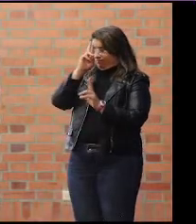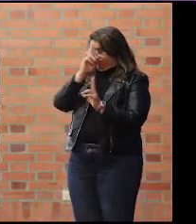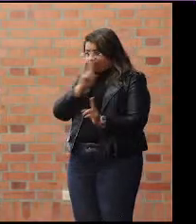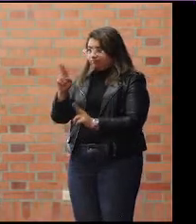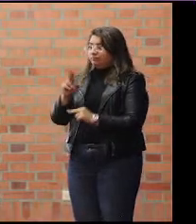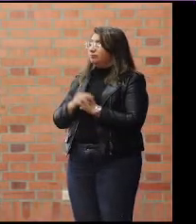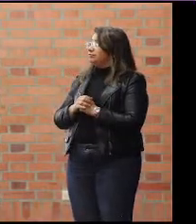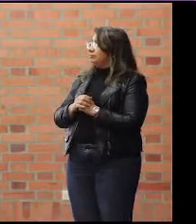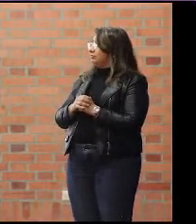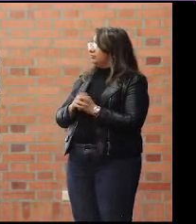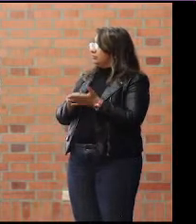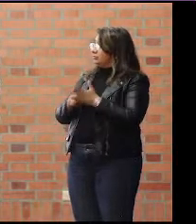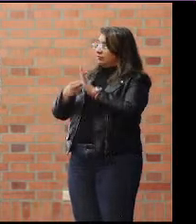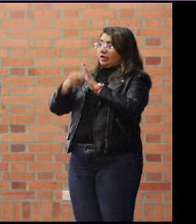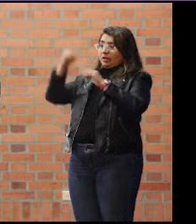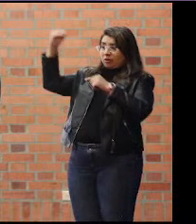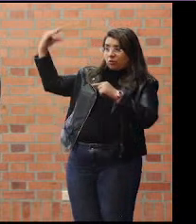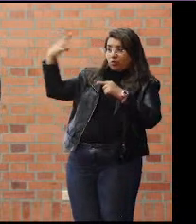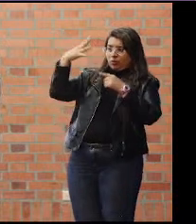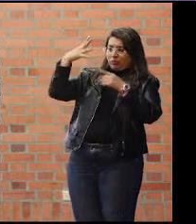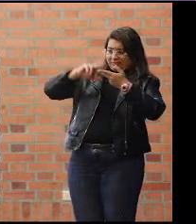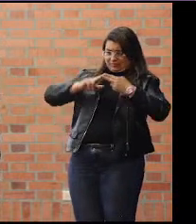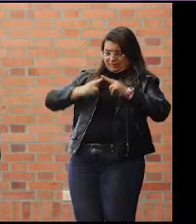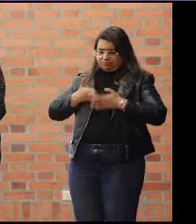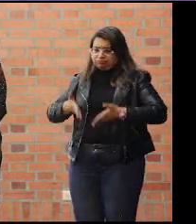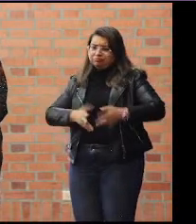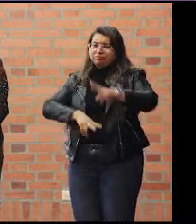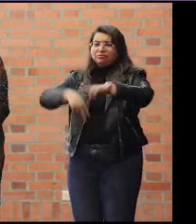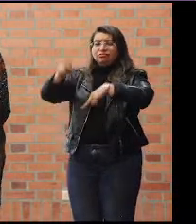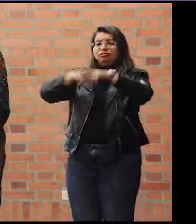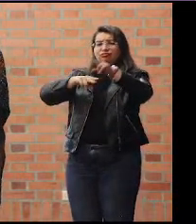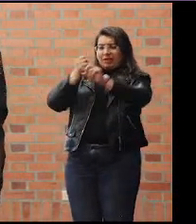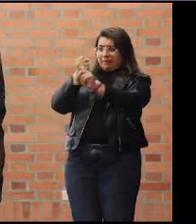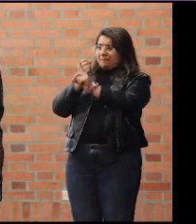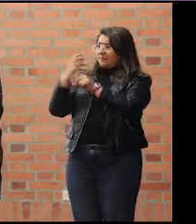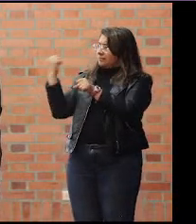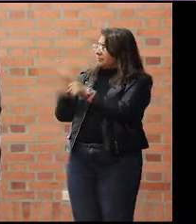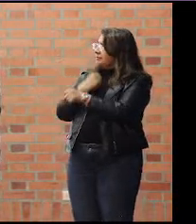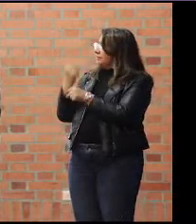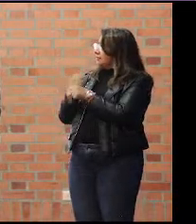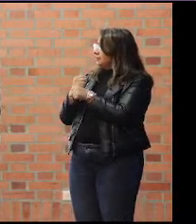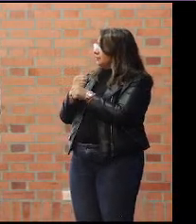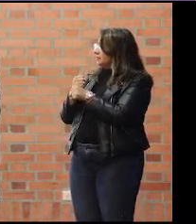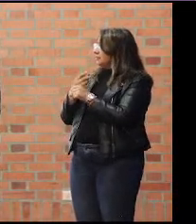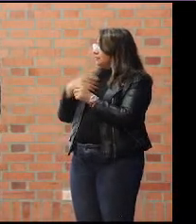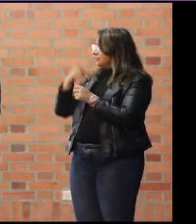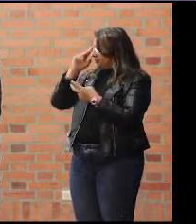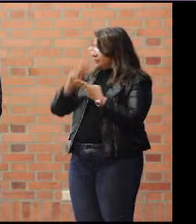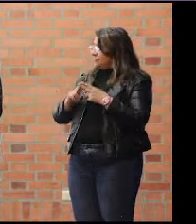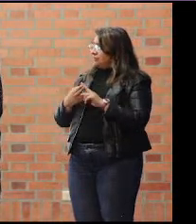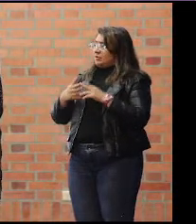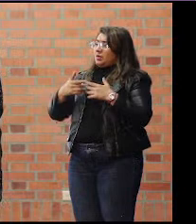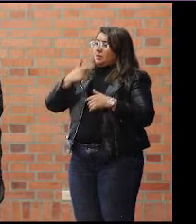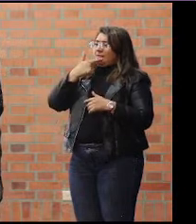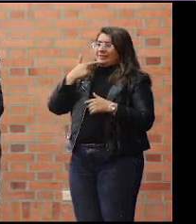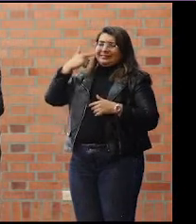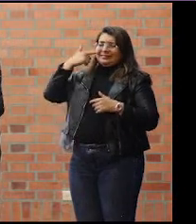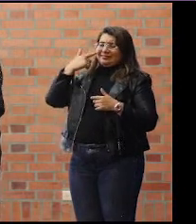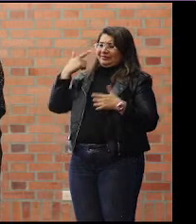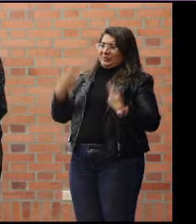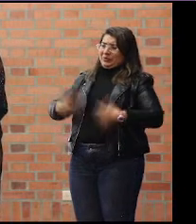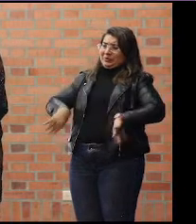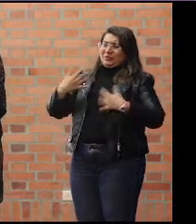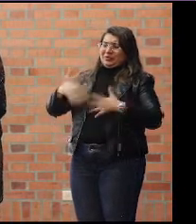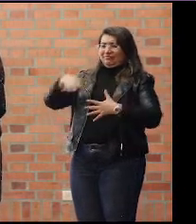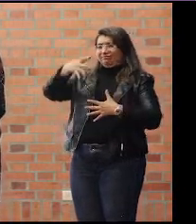una luz sobre la lucha por el derecho al aborto Lucy bartenberg era una profesional absolutamente comprometida